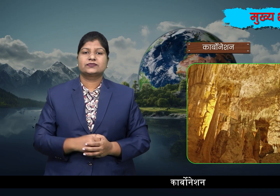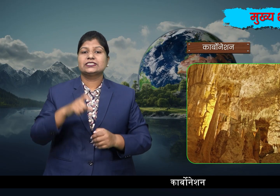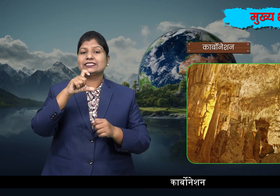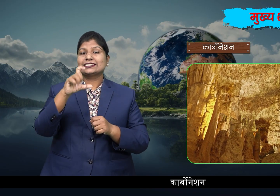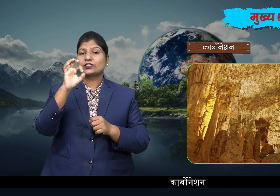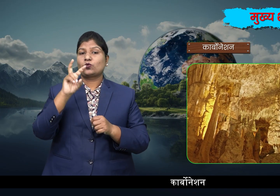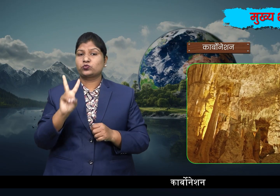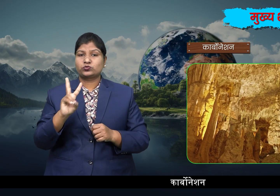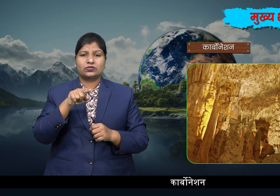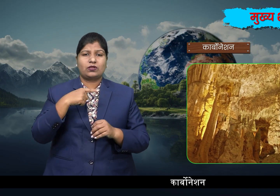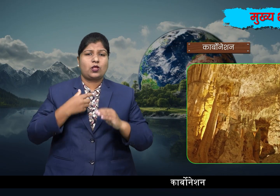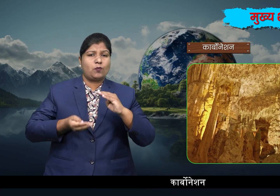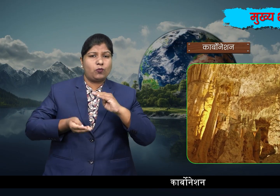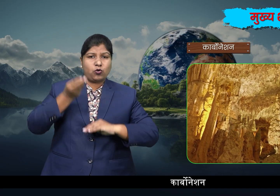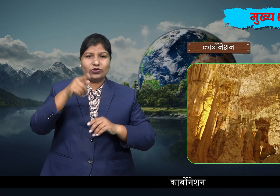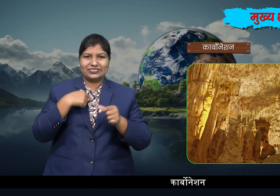कार्बोनेशन,